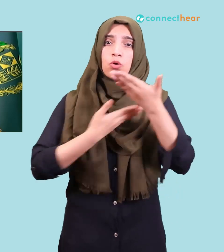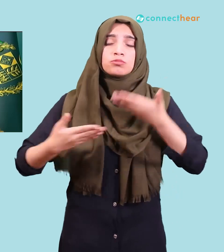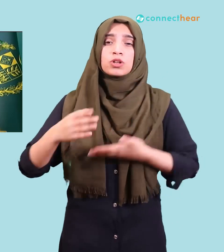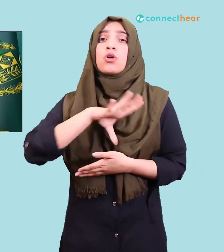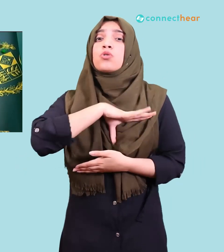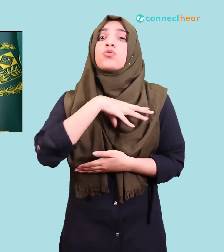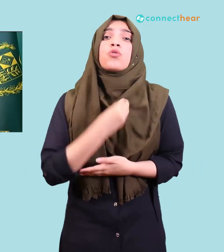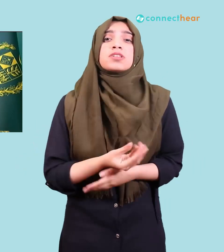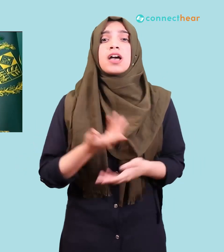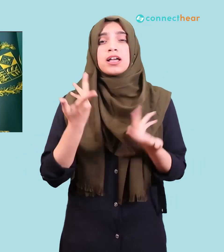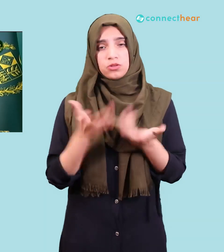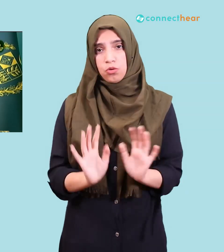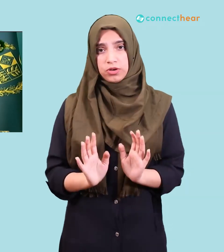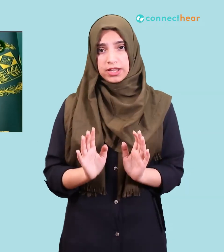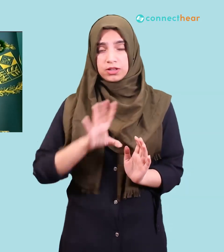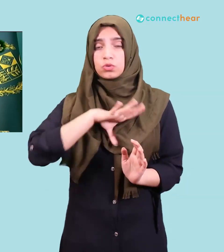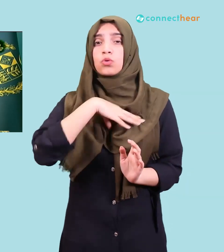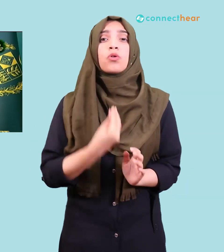لگا.